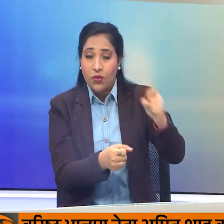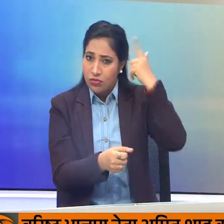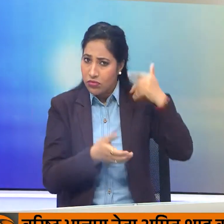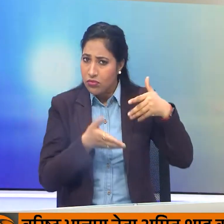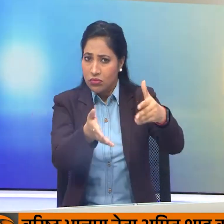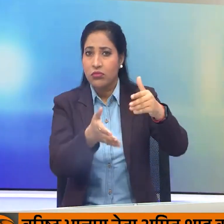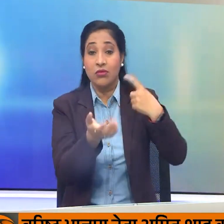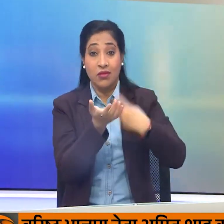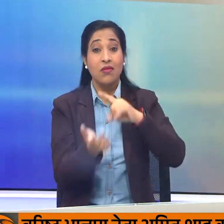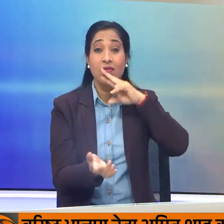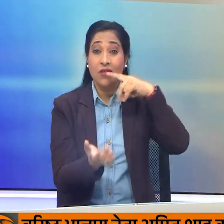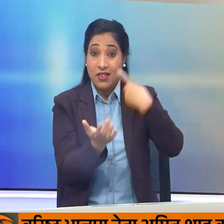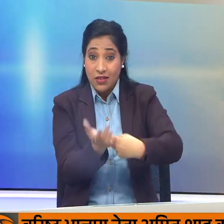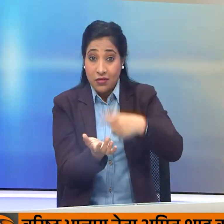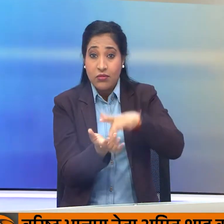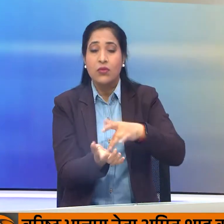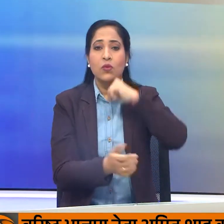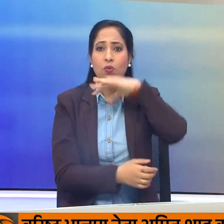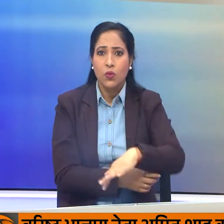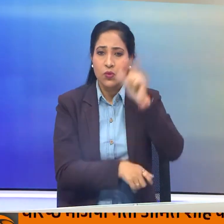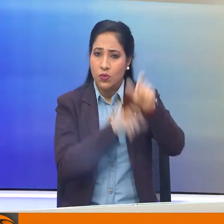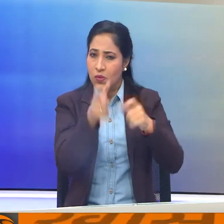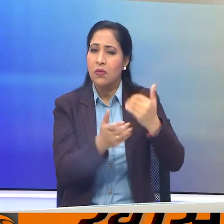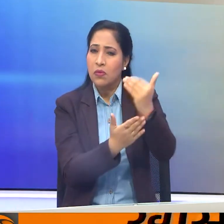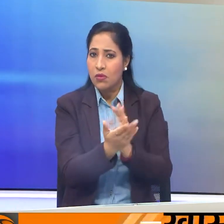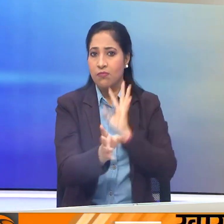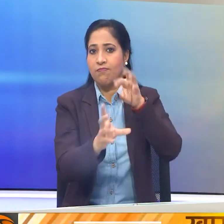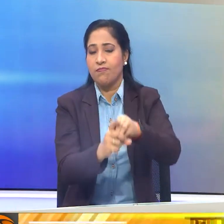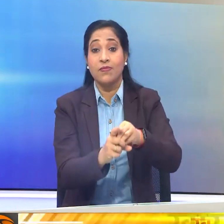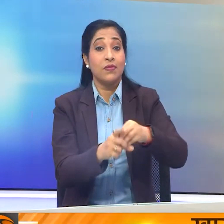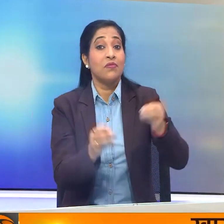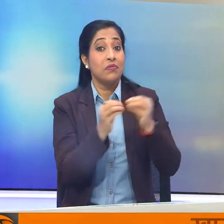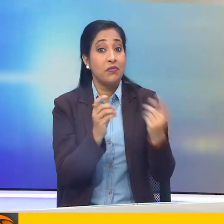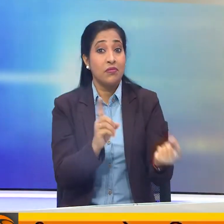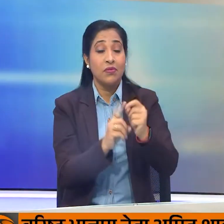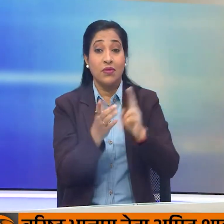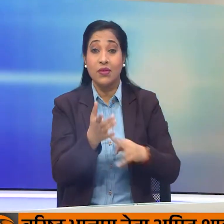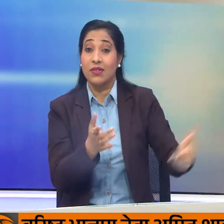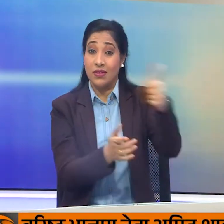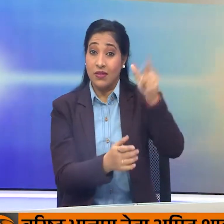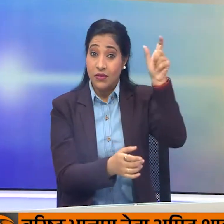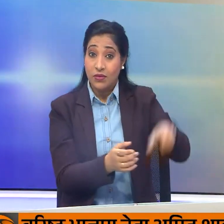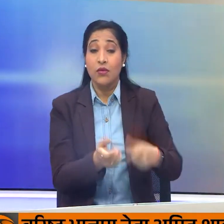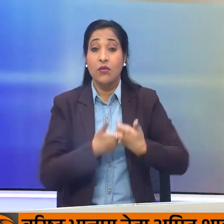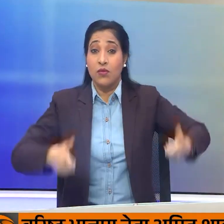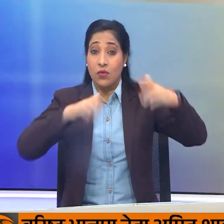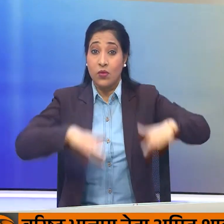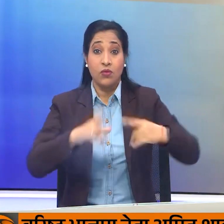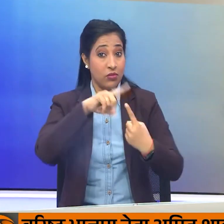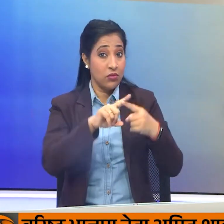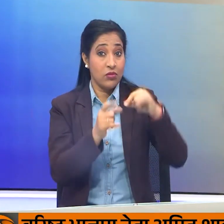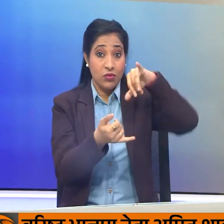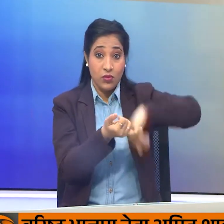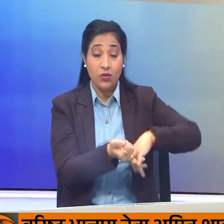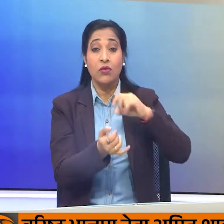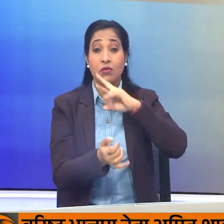और रांची में युवा सम्मेलन में हिस्सा लेंगे। तो वहीं बीजेपी युवा मोर्चा के राष्ट्रीय अध्यक्ष एवं सांसद तेजस्वी सूर्या